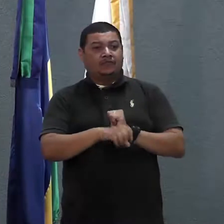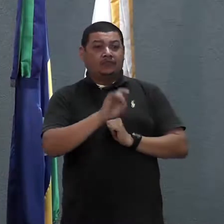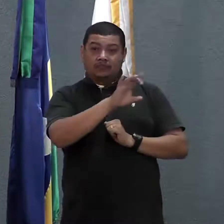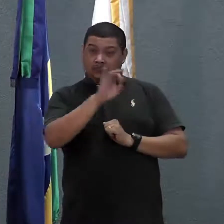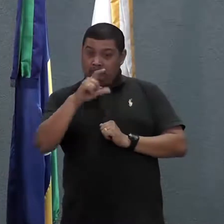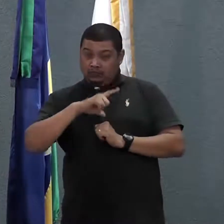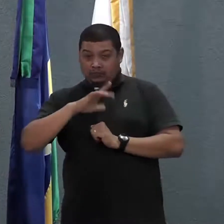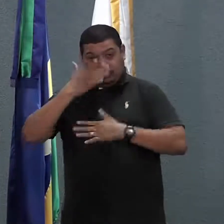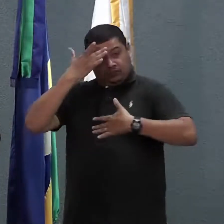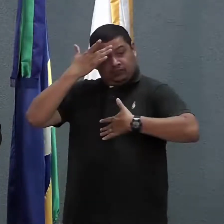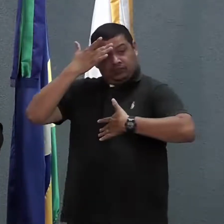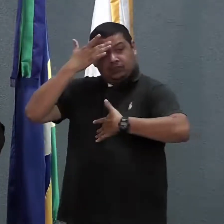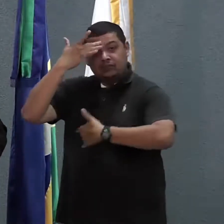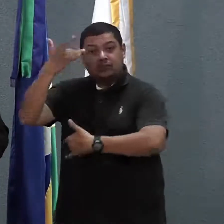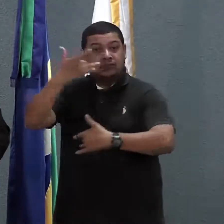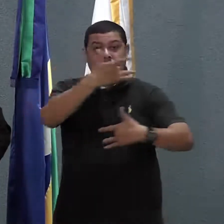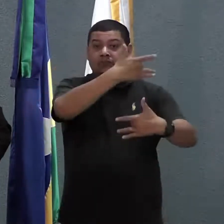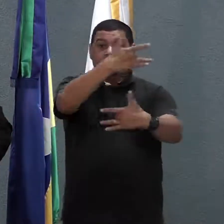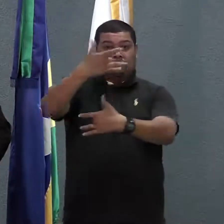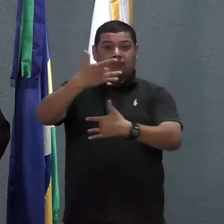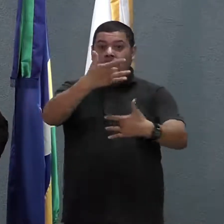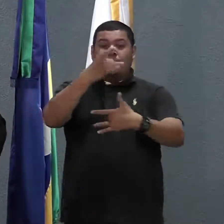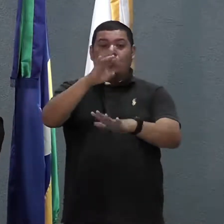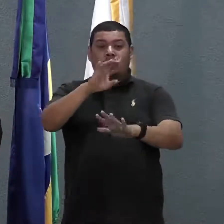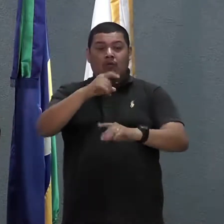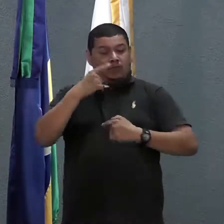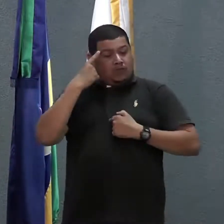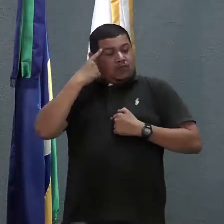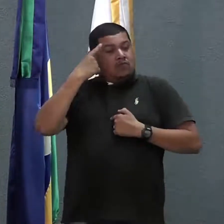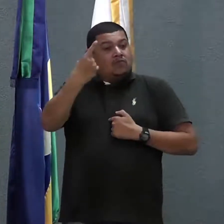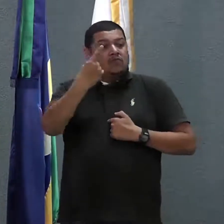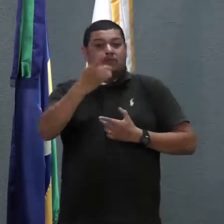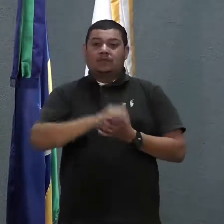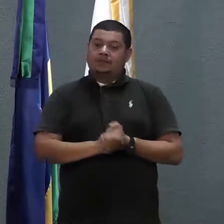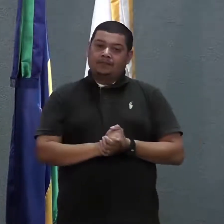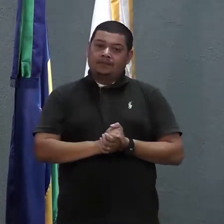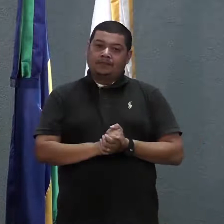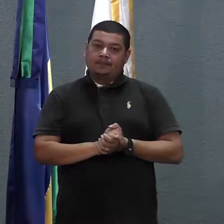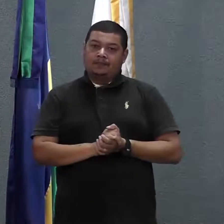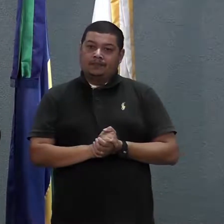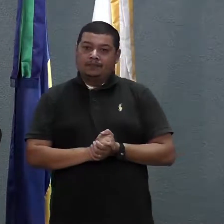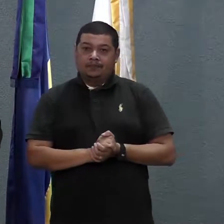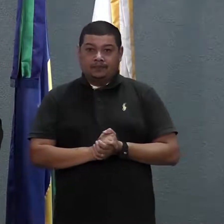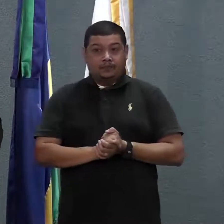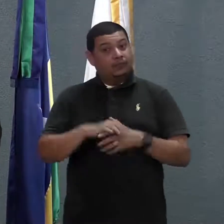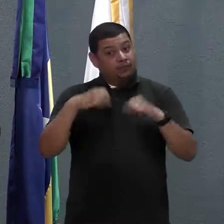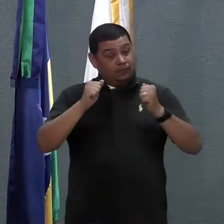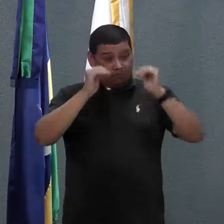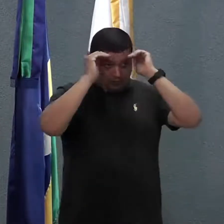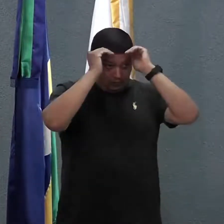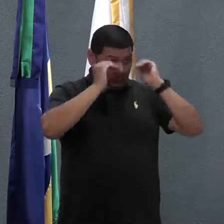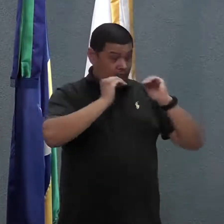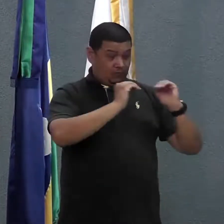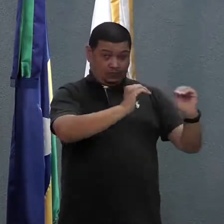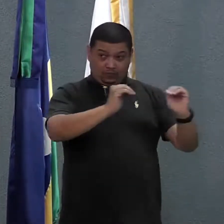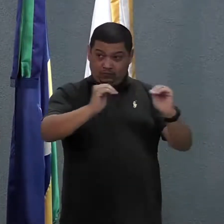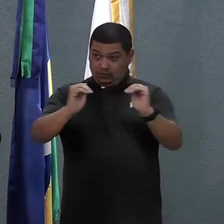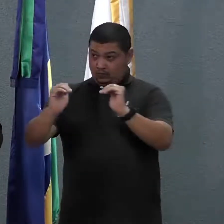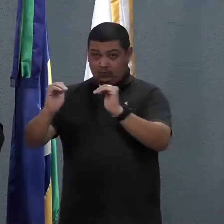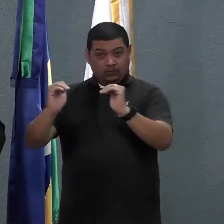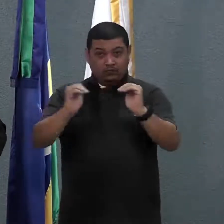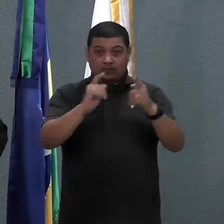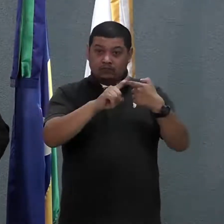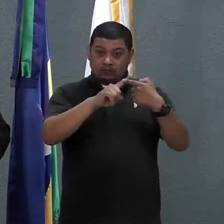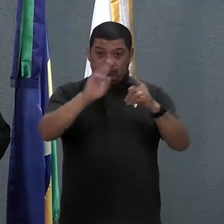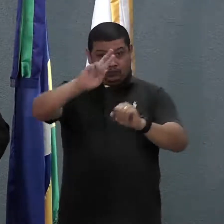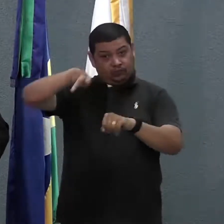fé, cada um tem a sua maneira de pensar, de agir. Isso tem que ser respeitado. Além de sermos um